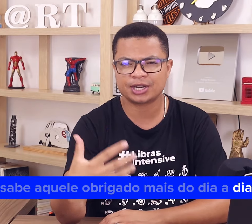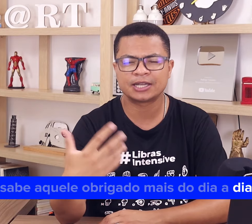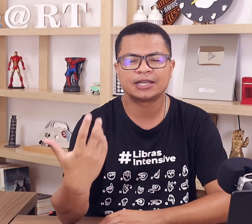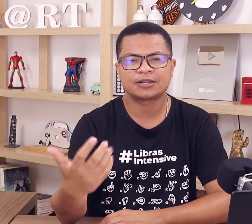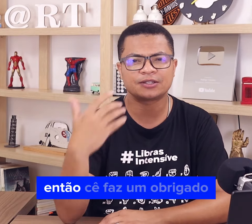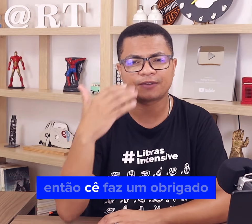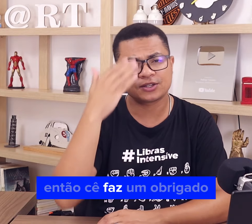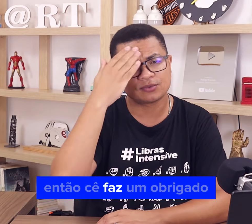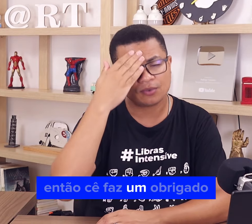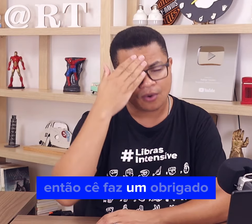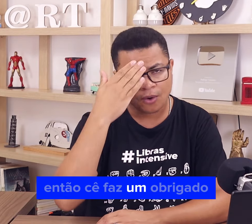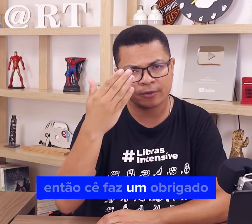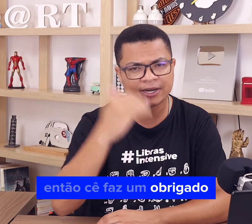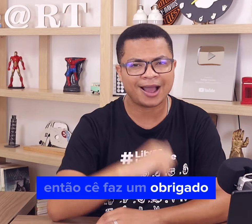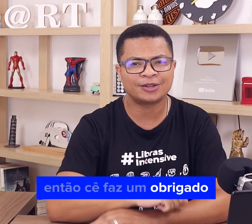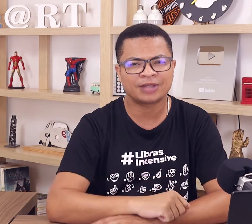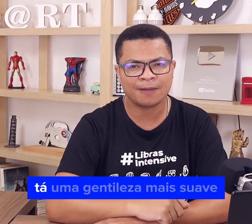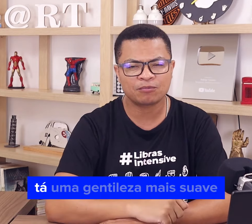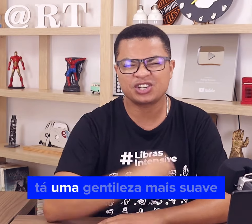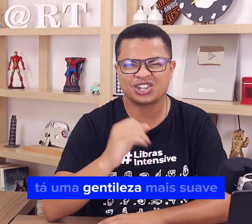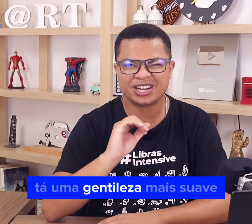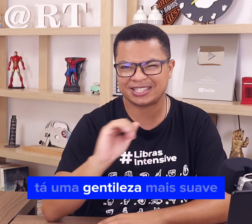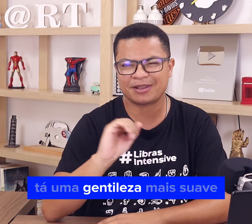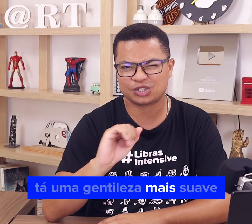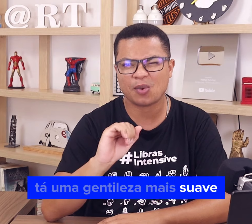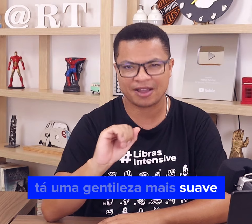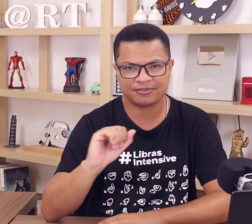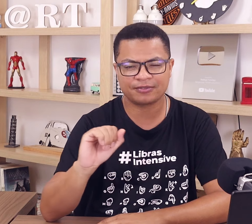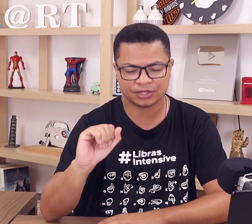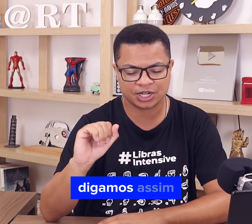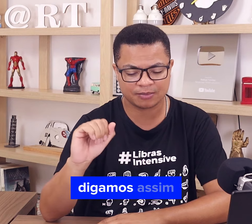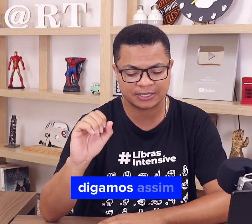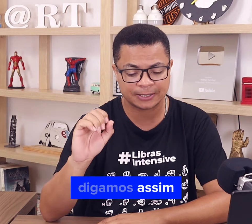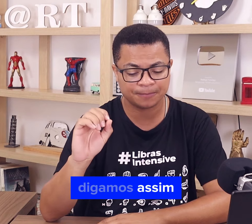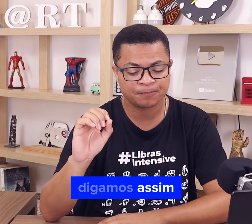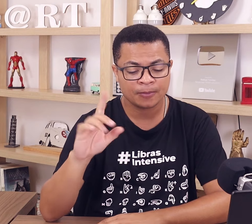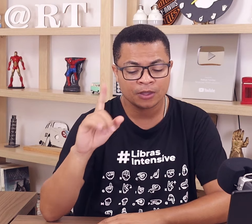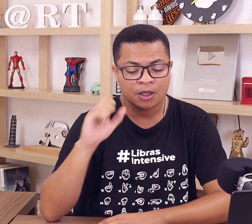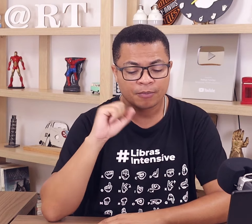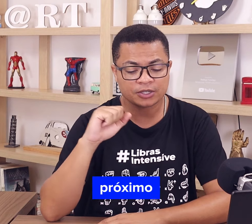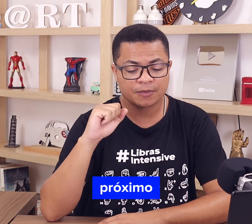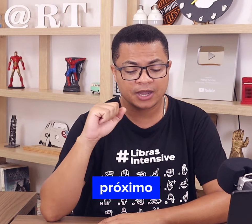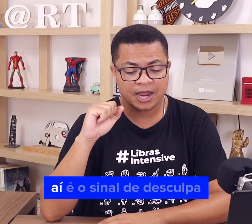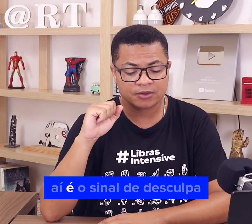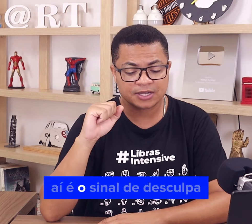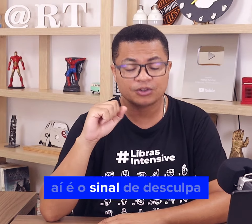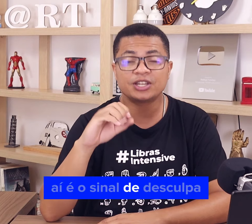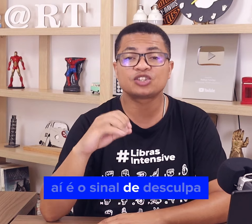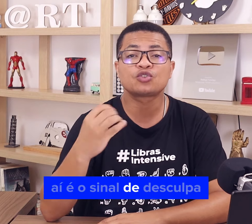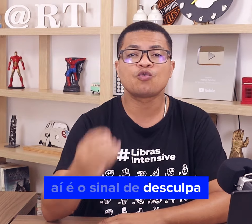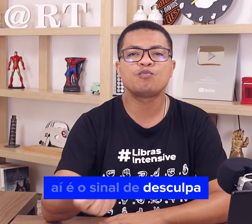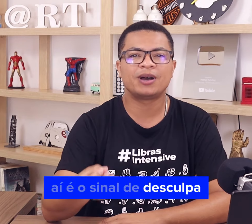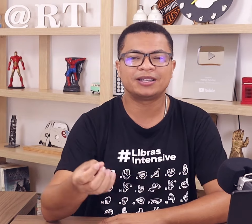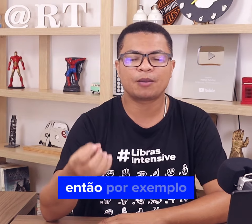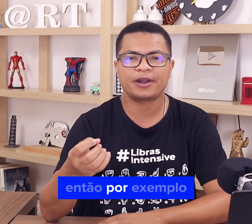dia, então você faz um obrigado, tá? Uma gentileza mais suave, digamos assim. Próximo aí é o sinal de desculpa. Então, por